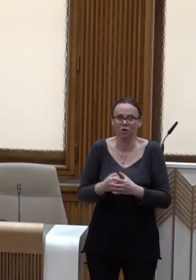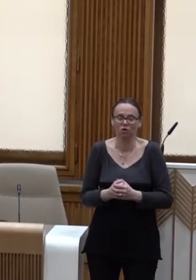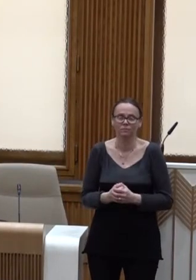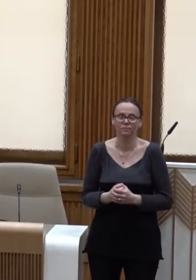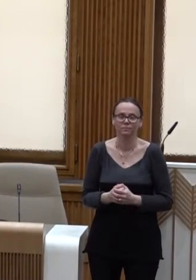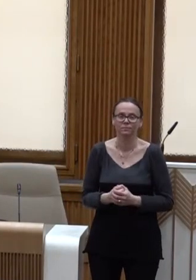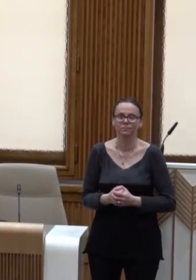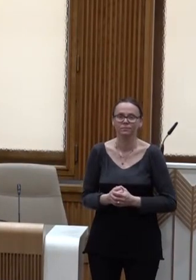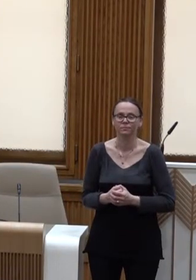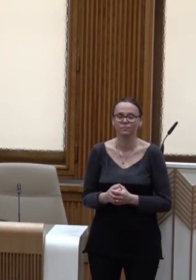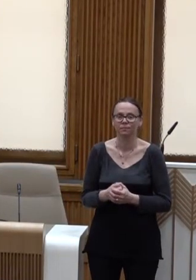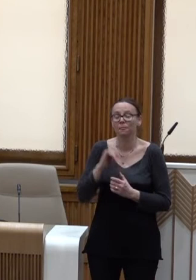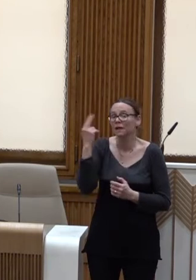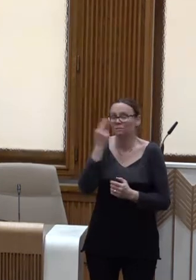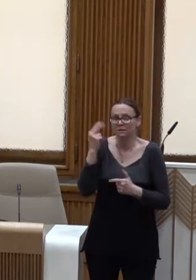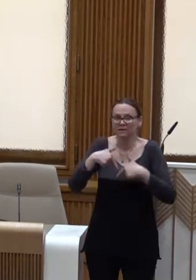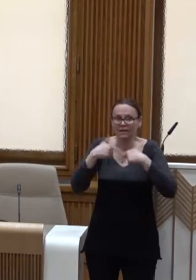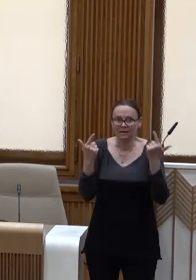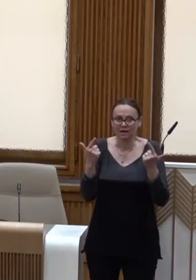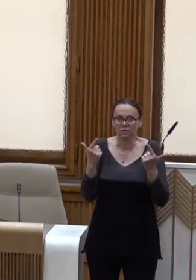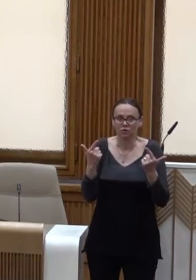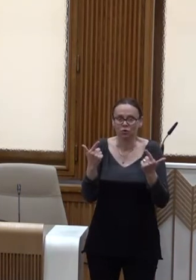pa seveda jasno, da